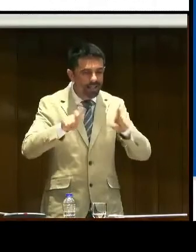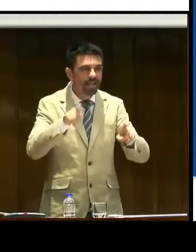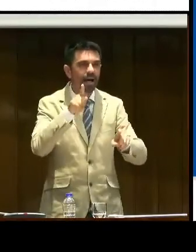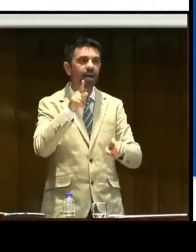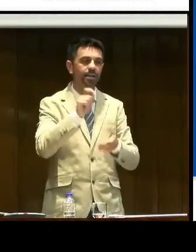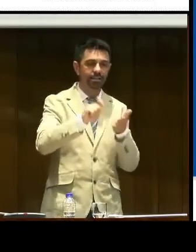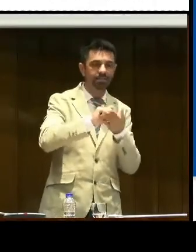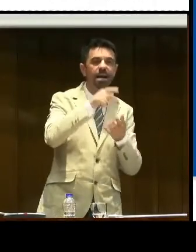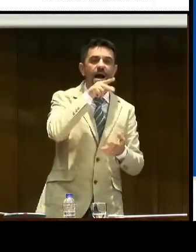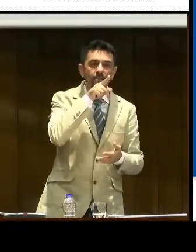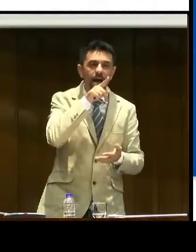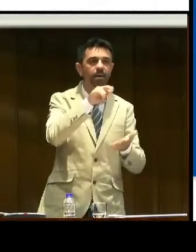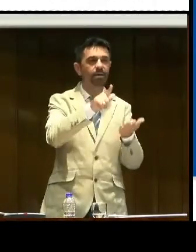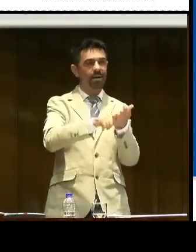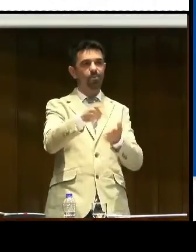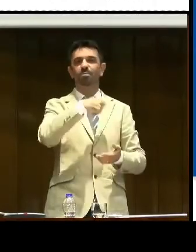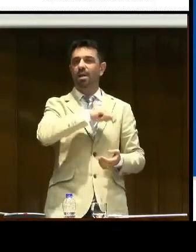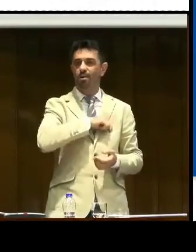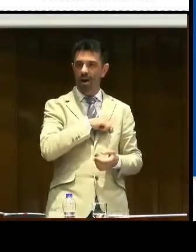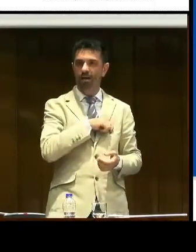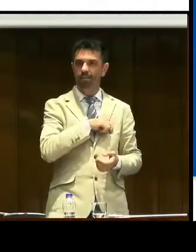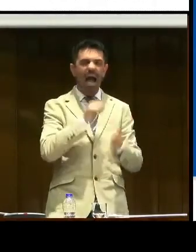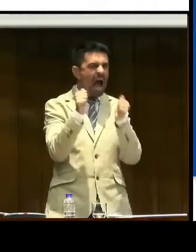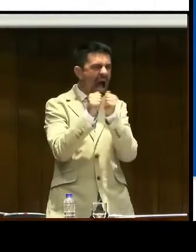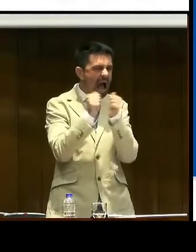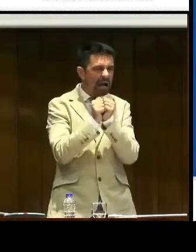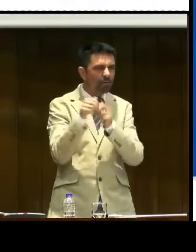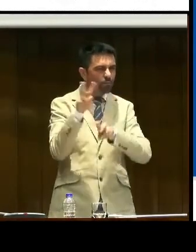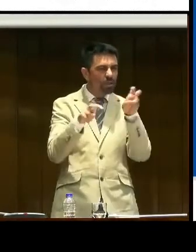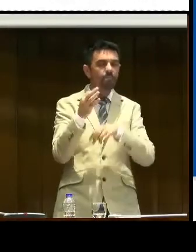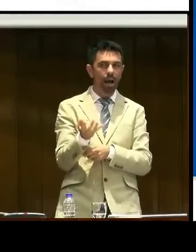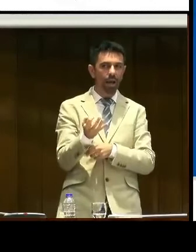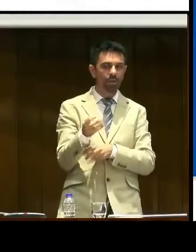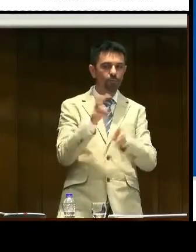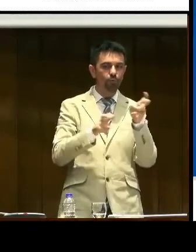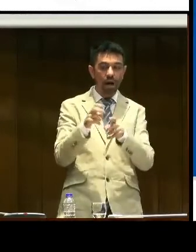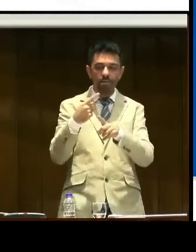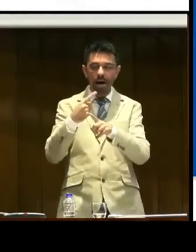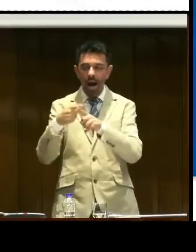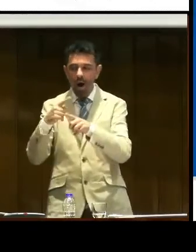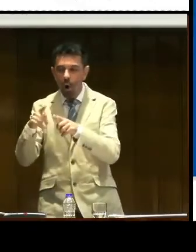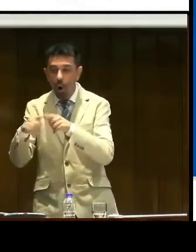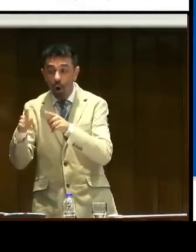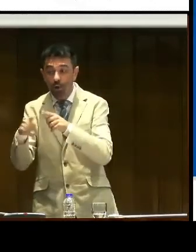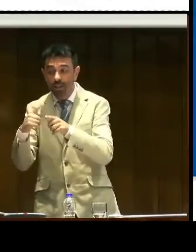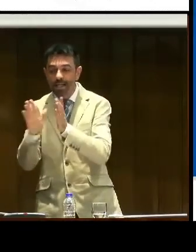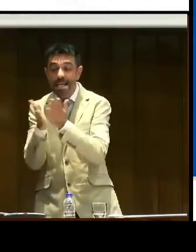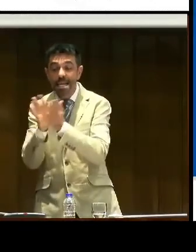Su propósito fue hacer explícito algo que parecía ocultar el propio